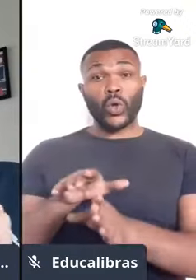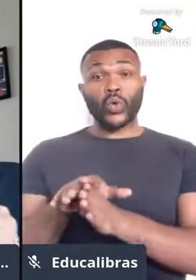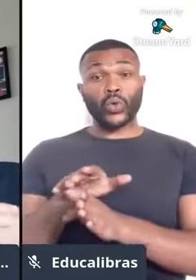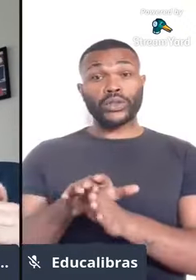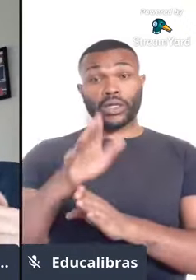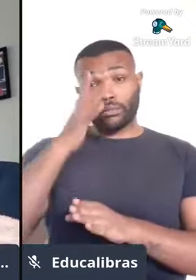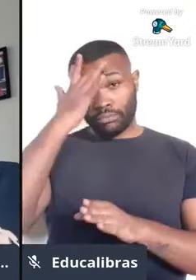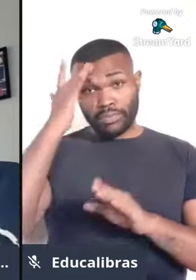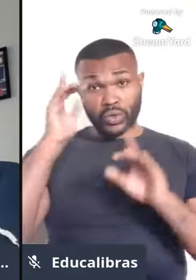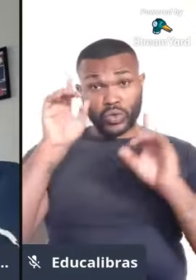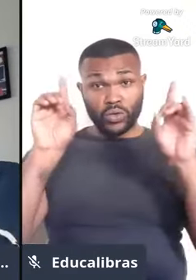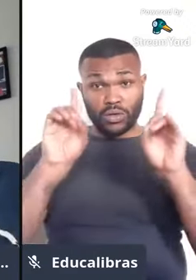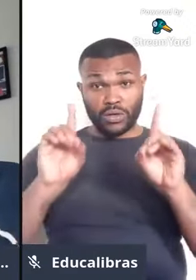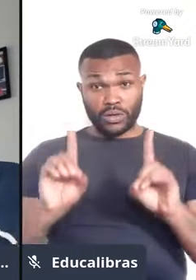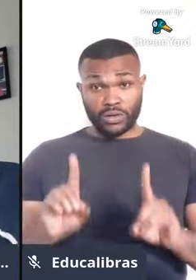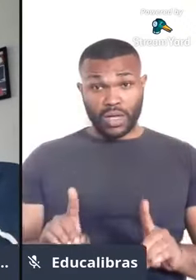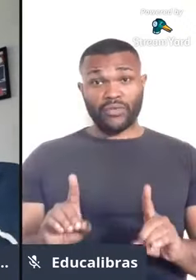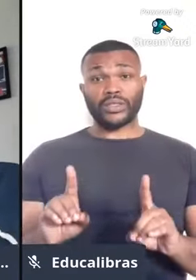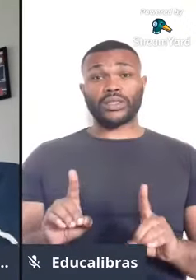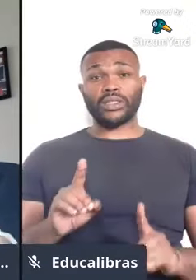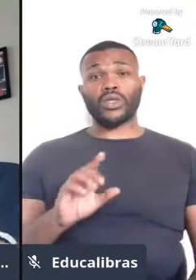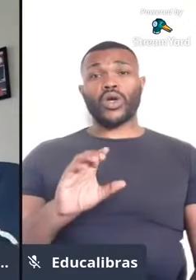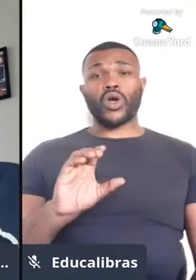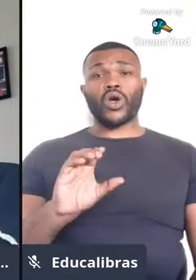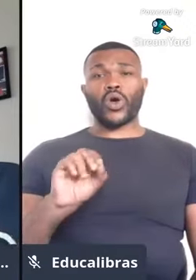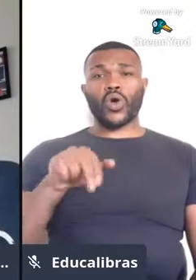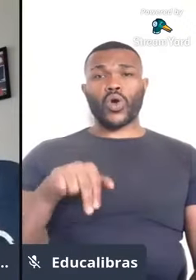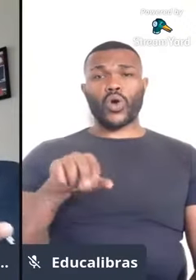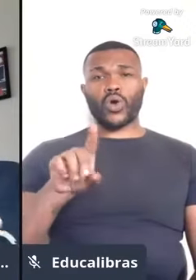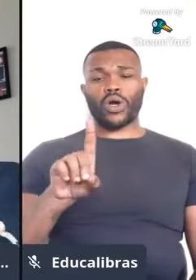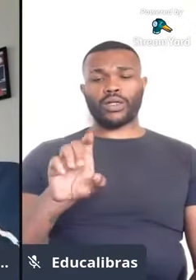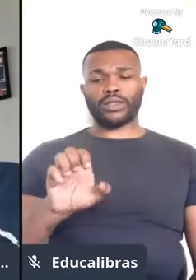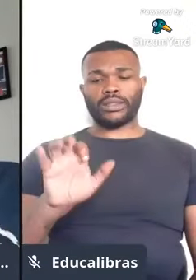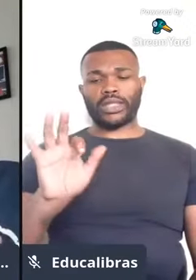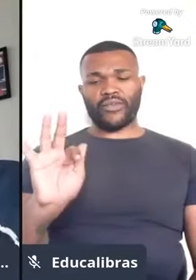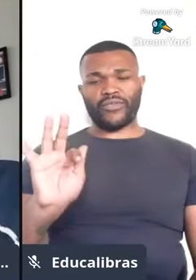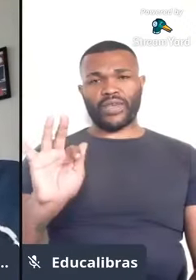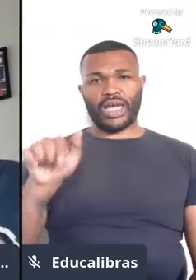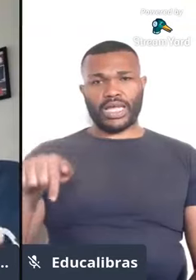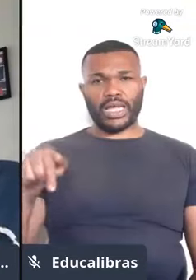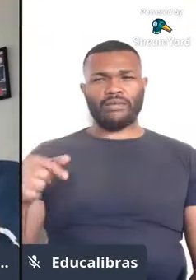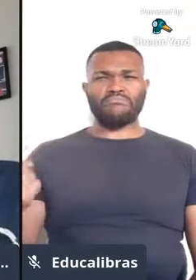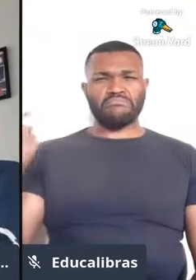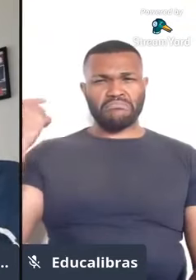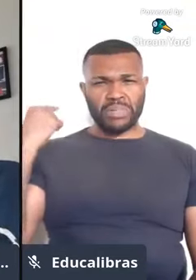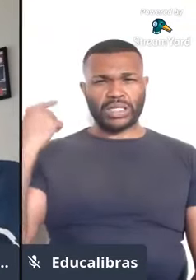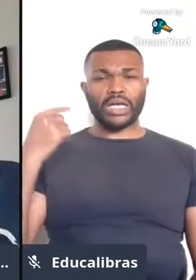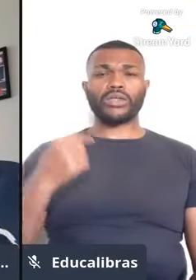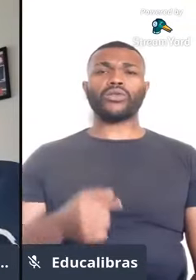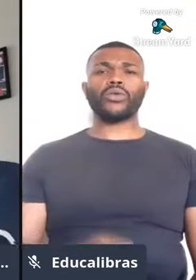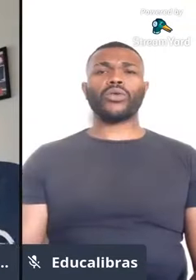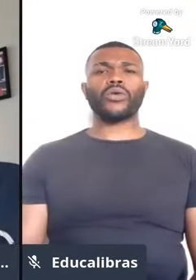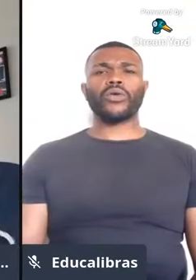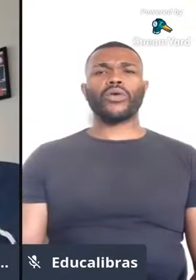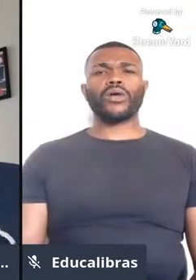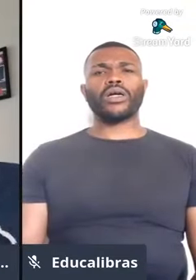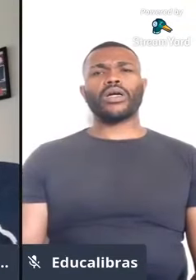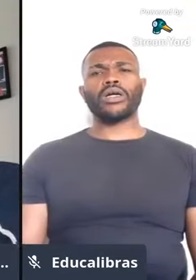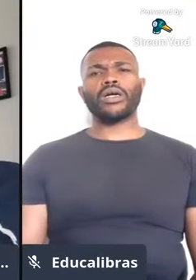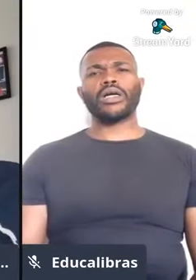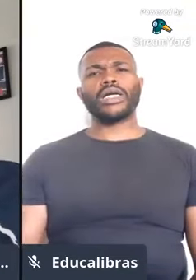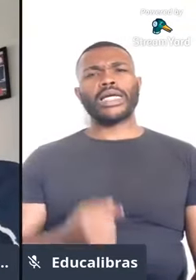Deficiência, acho que era o CONDEF na época que chamava, que era um conselho municipal aqui. E eu cheguei lá e na verdade eu fui